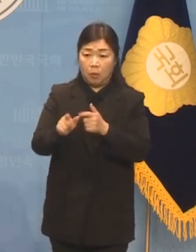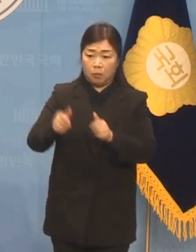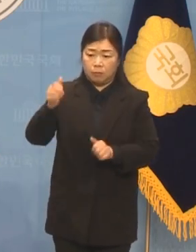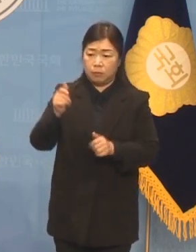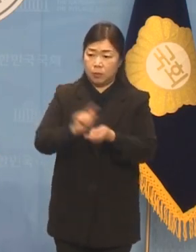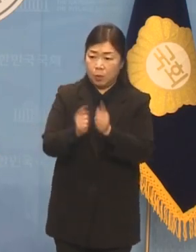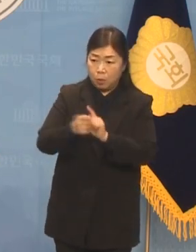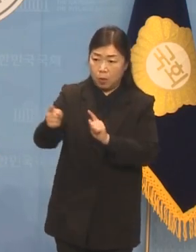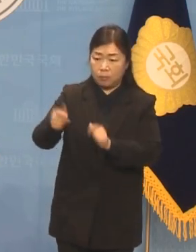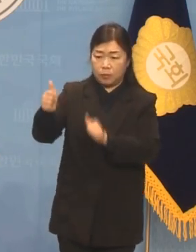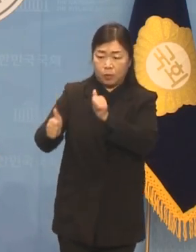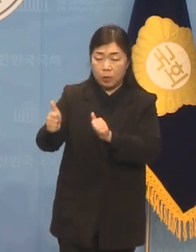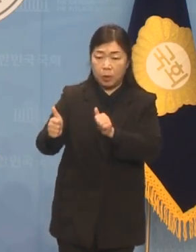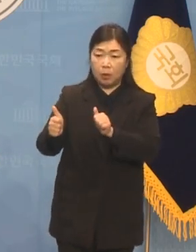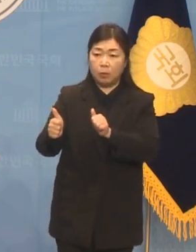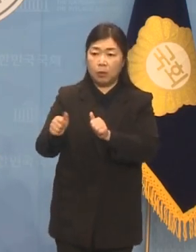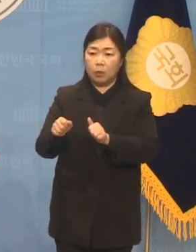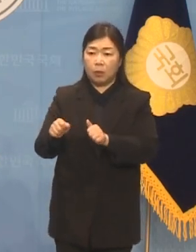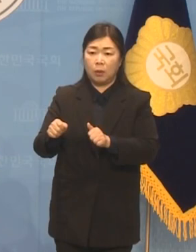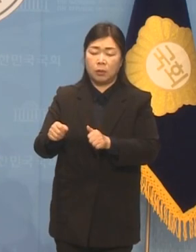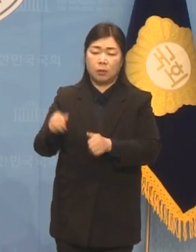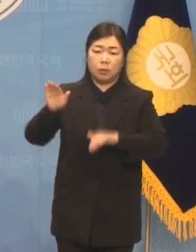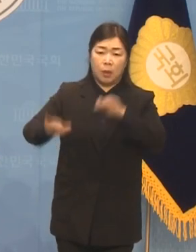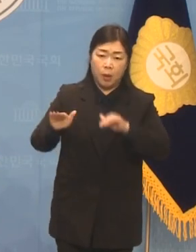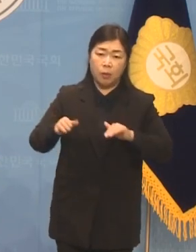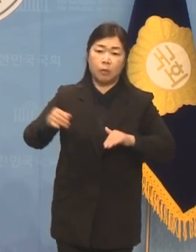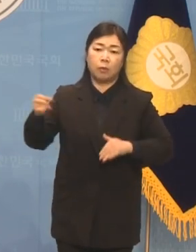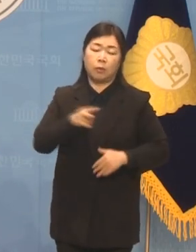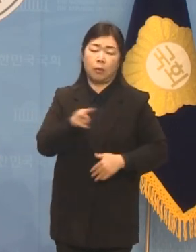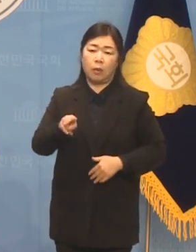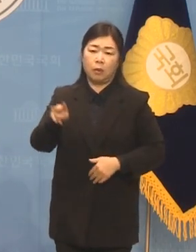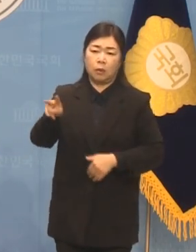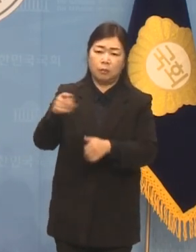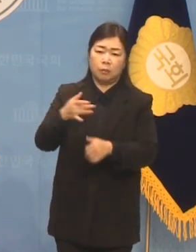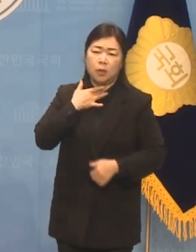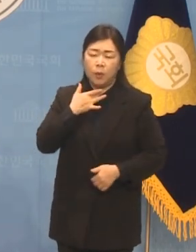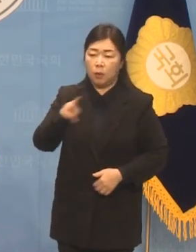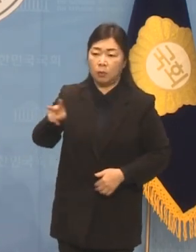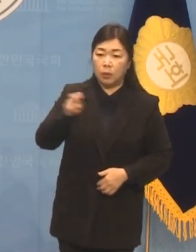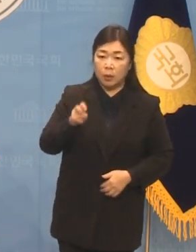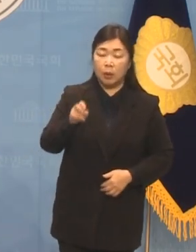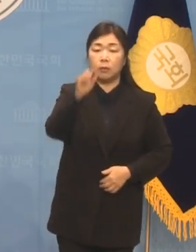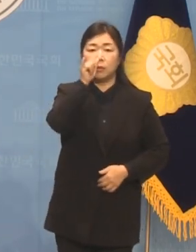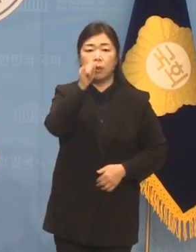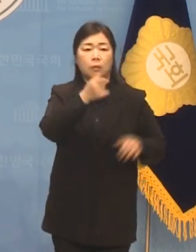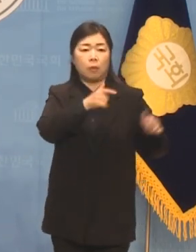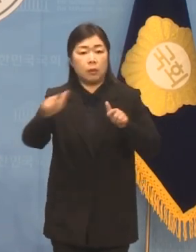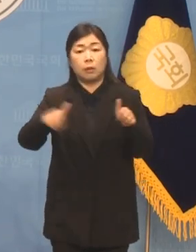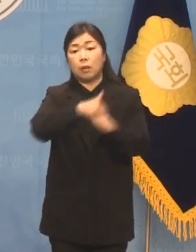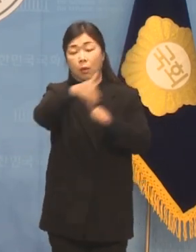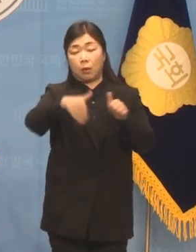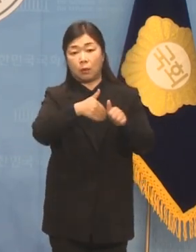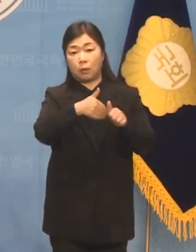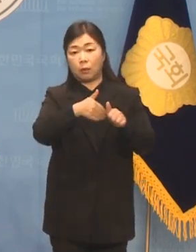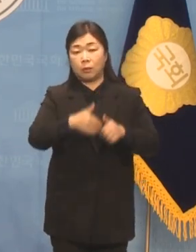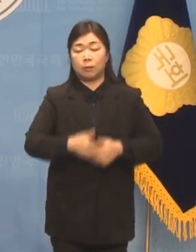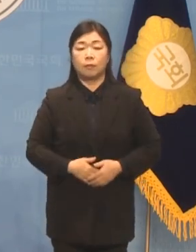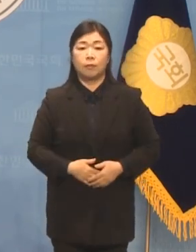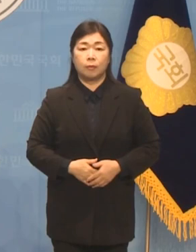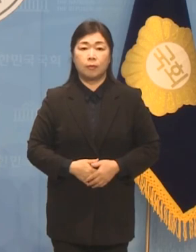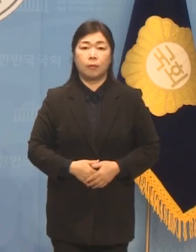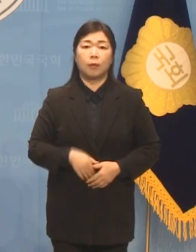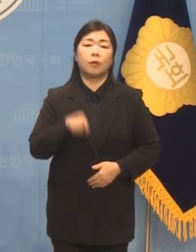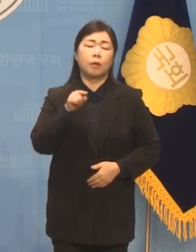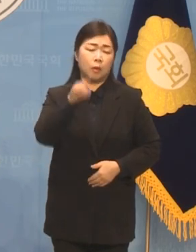대해서 이것들이 나타나고 있습니다. 저는 이것을 일상으로 보지 않겠습니다. 보수 양당의